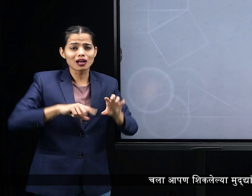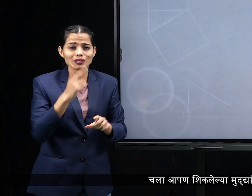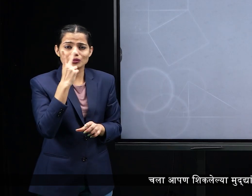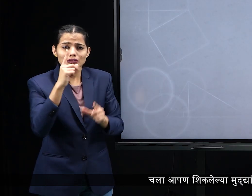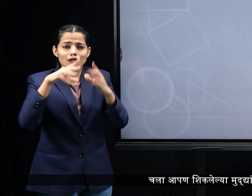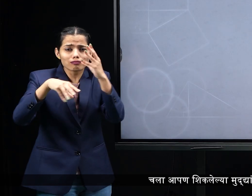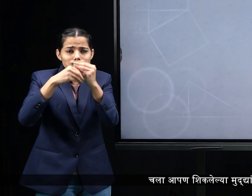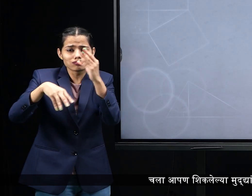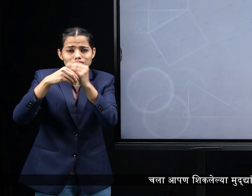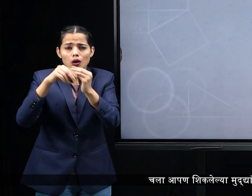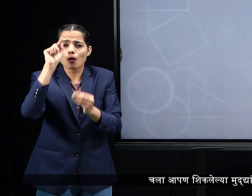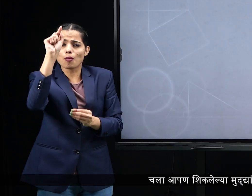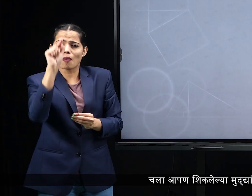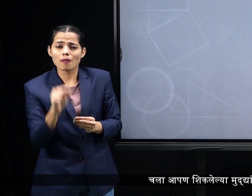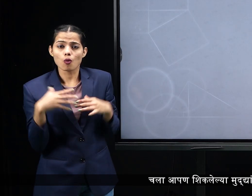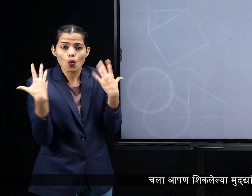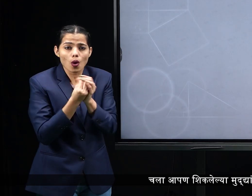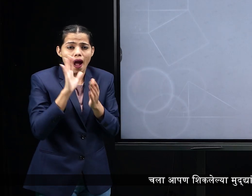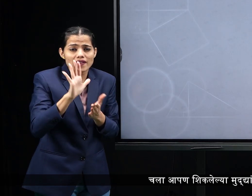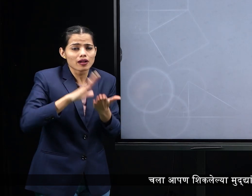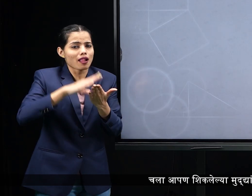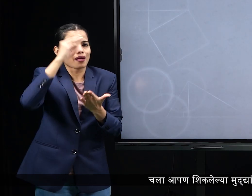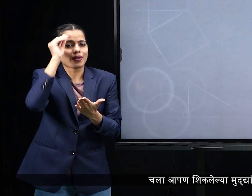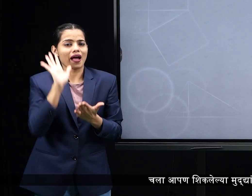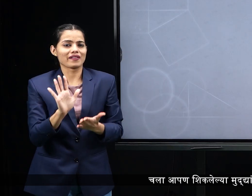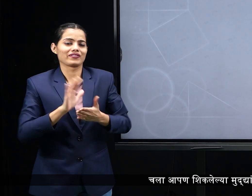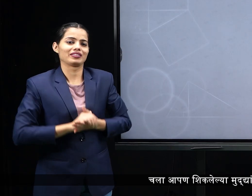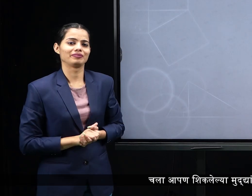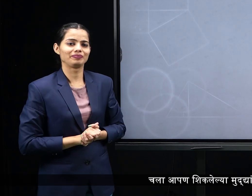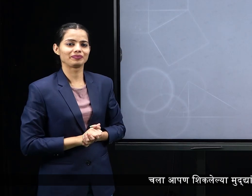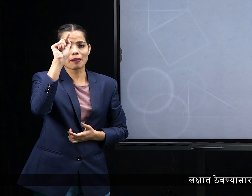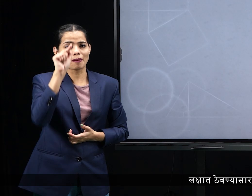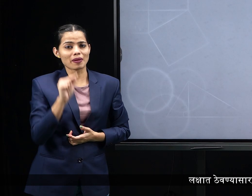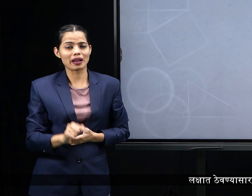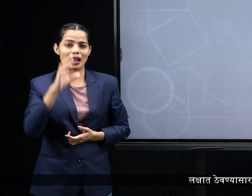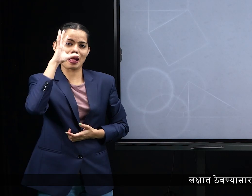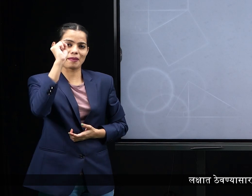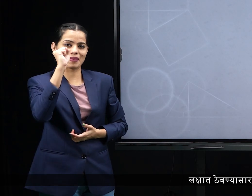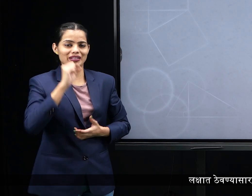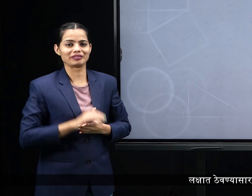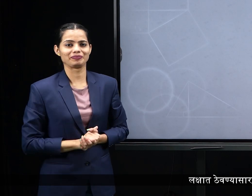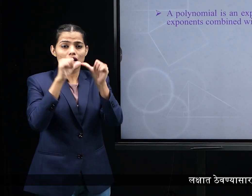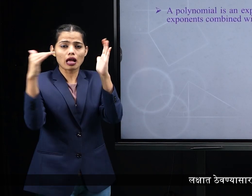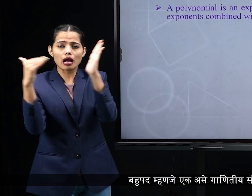चला आपण शिकलेल्या मुद्द्याचा सारांश घेऊया. लक्षात ठेवण्यासारखे मुद्दे.